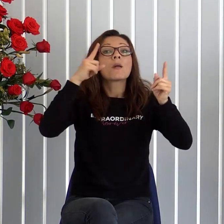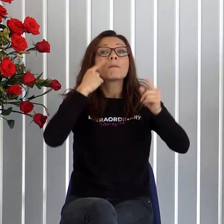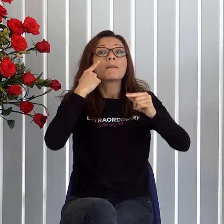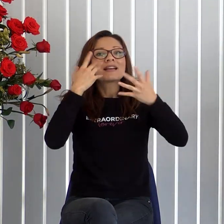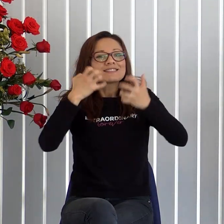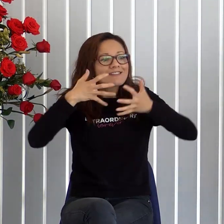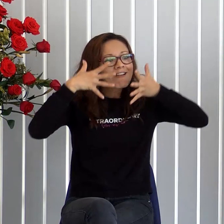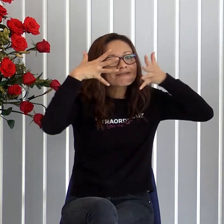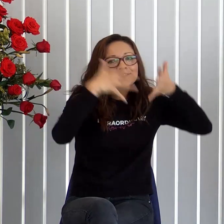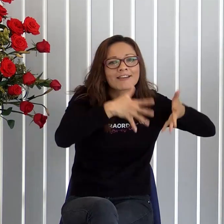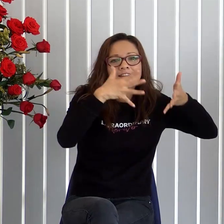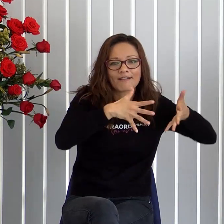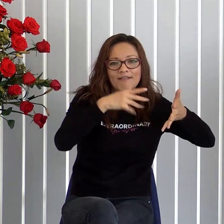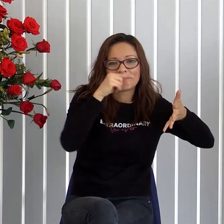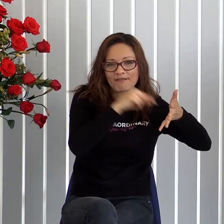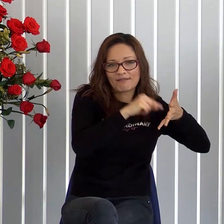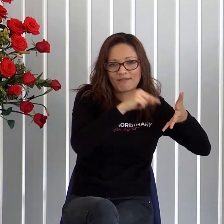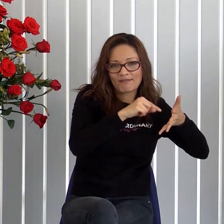quiere enseñarle